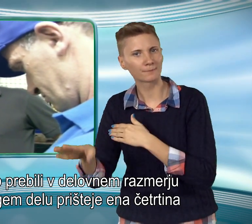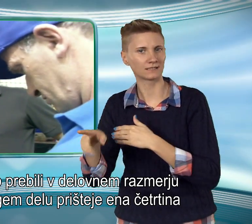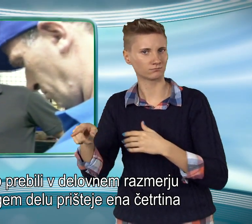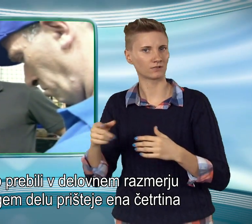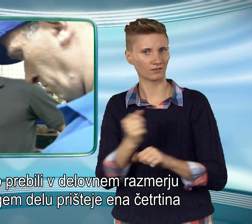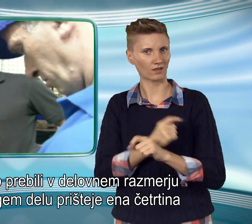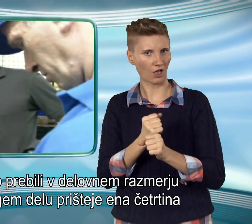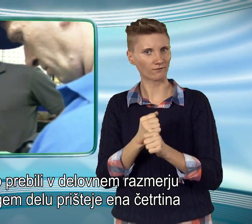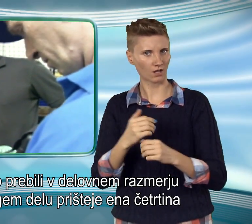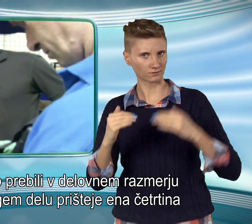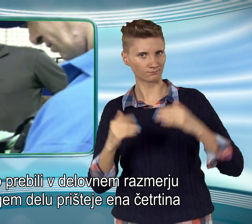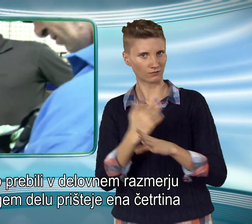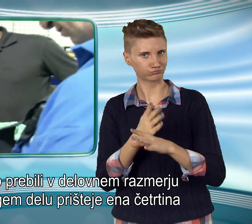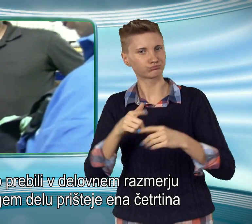dobe dejanskega zavarovanja.